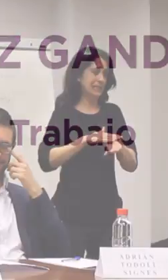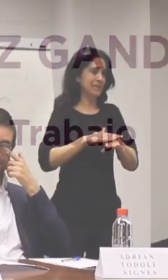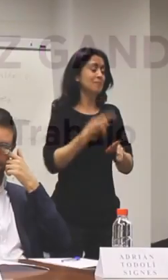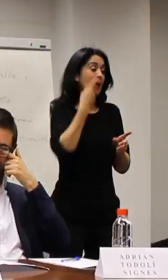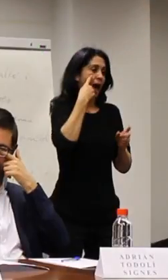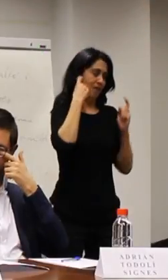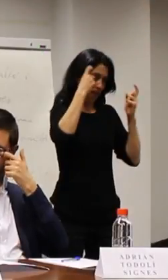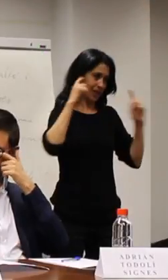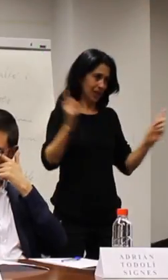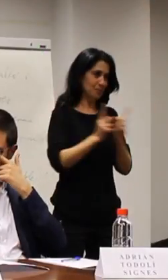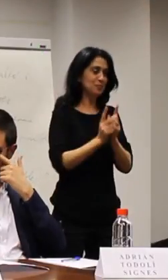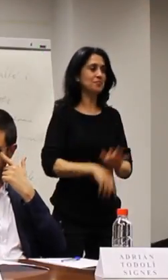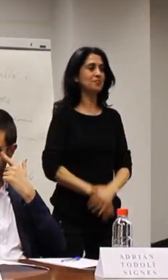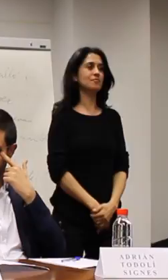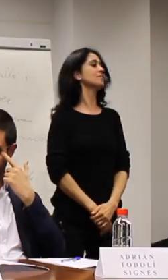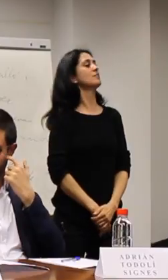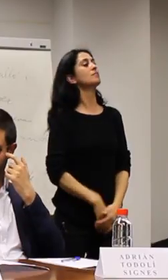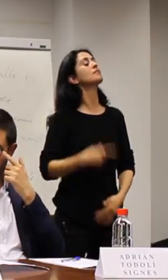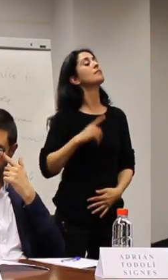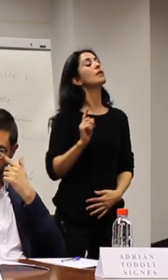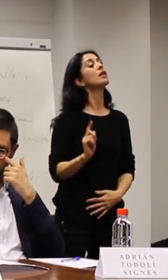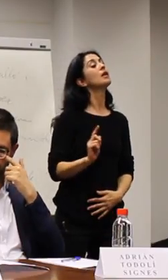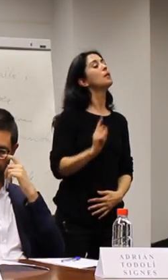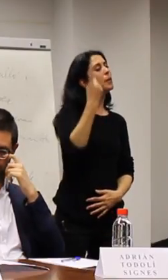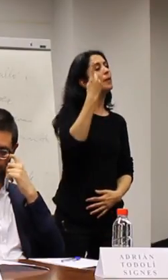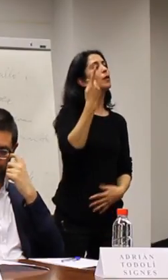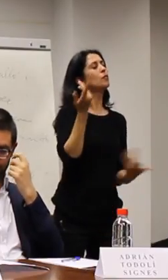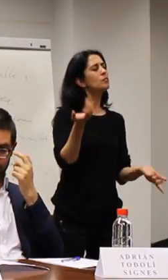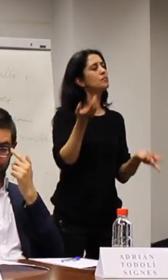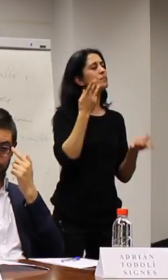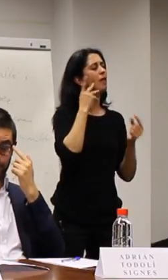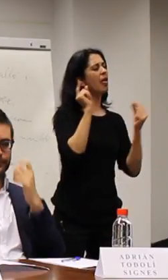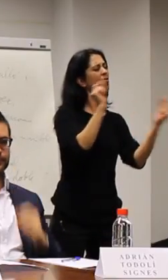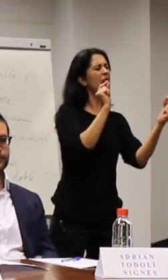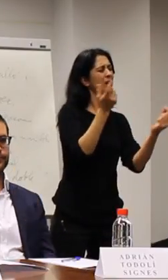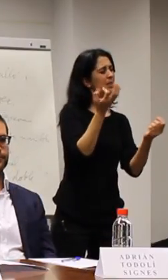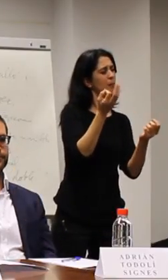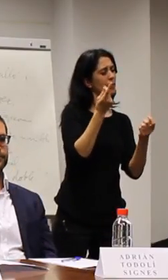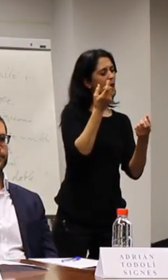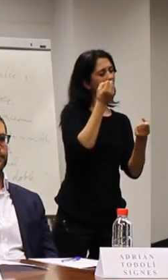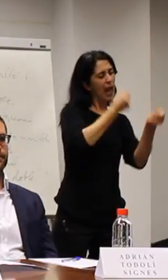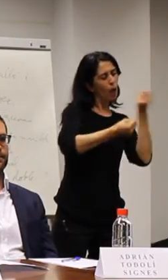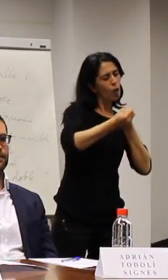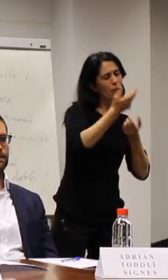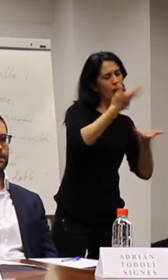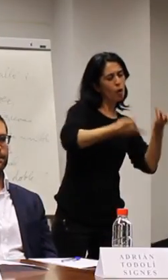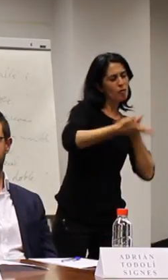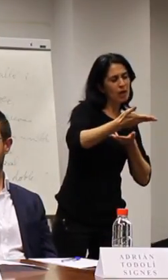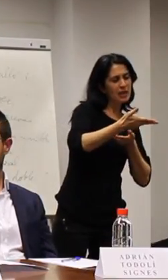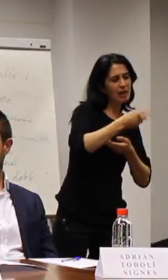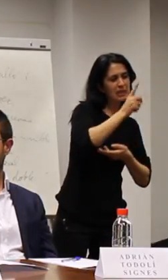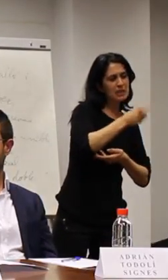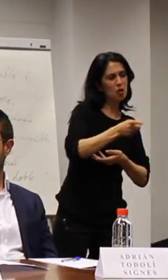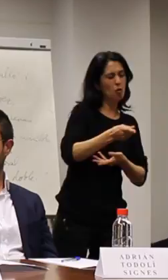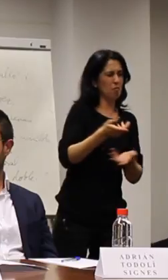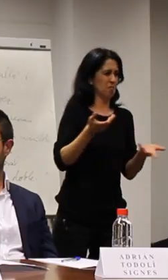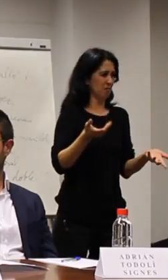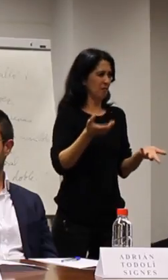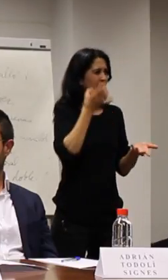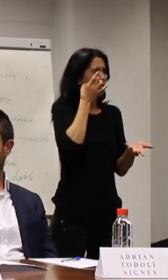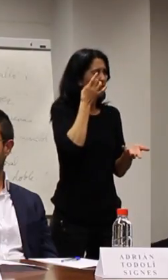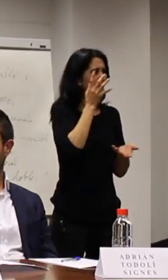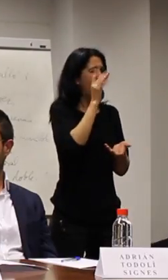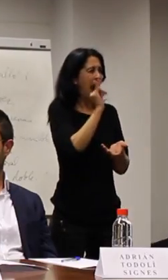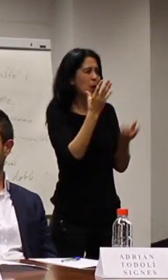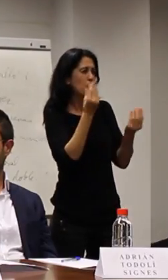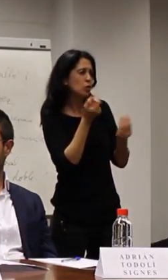Bueno, en primer lugar, entrar en el debate de si la economía colaborativa, cuántas economías colaborativas. A mí lo que me interesa es qué es